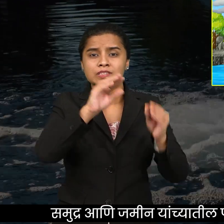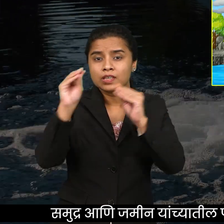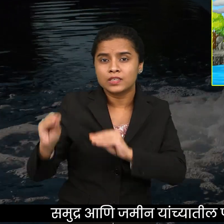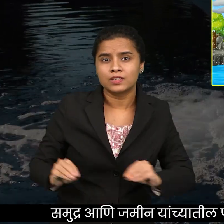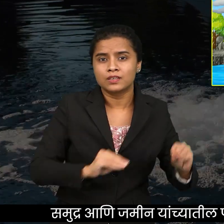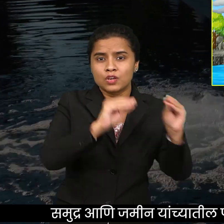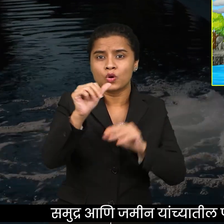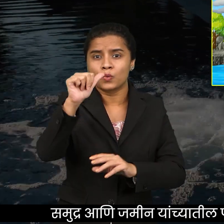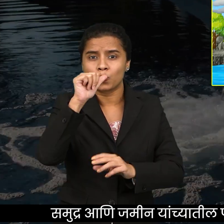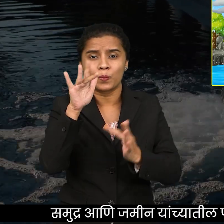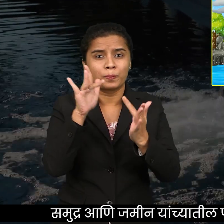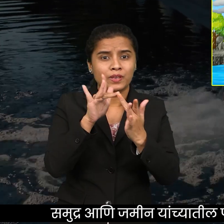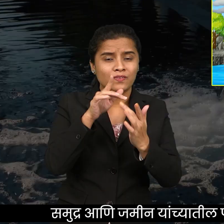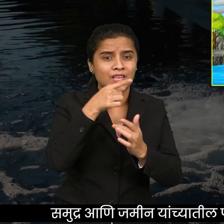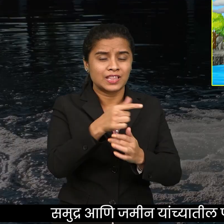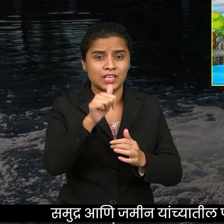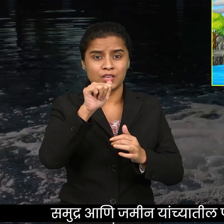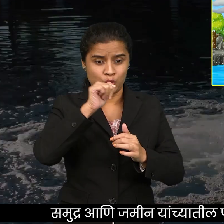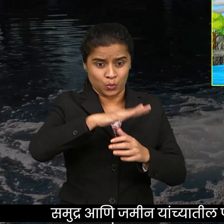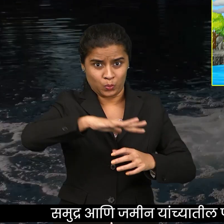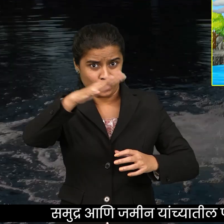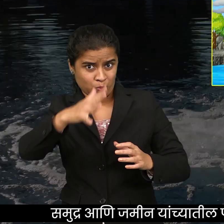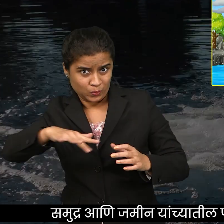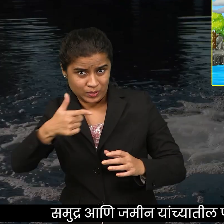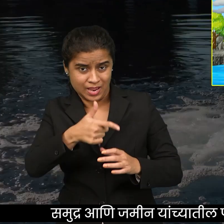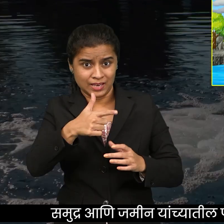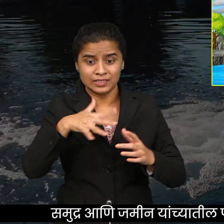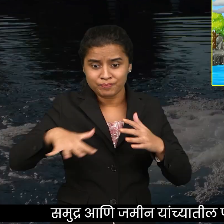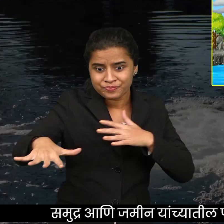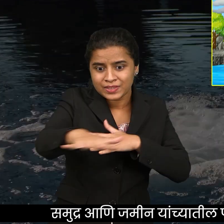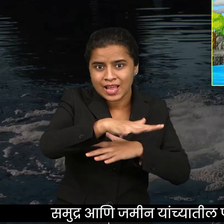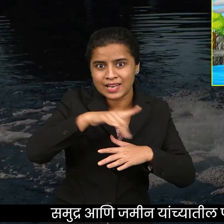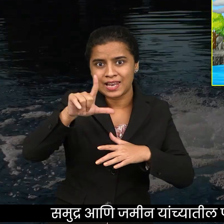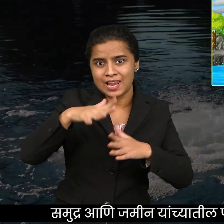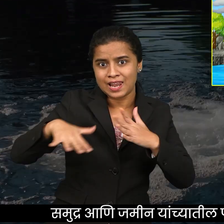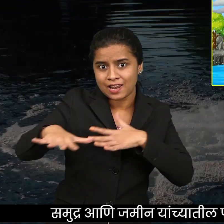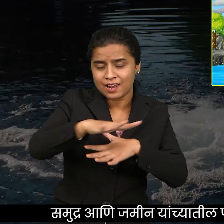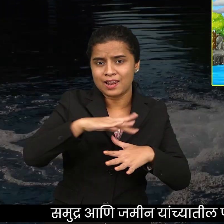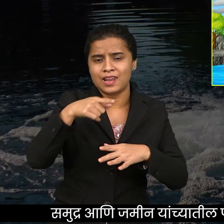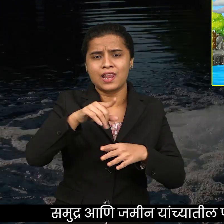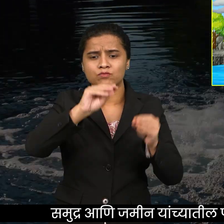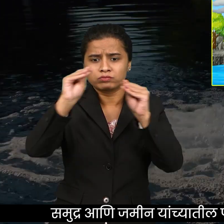समुद्र आणि जमीन यांच्यातील पाण्याच्या अभिसरणाला जलचक्र म्हणतात.